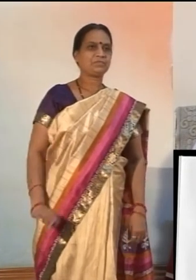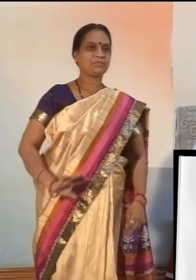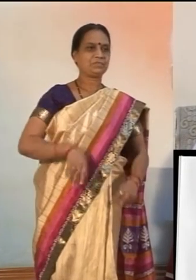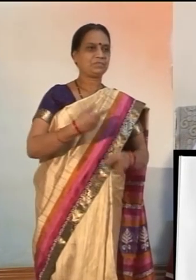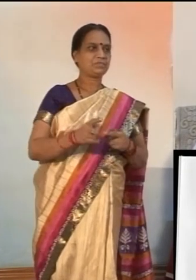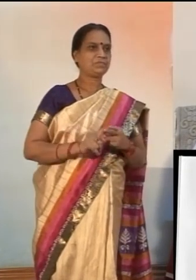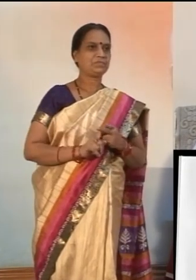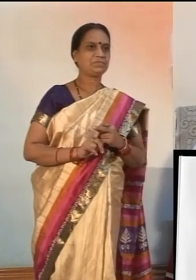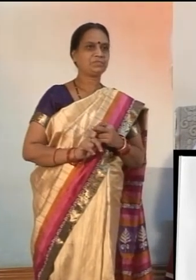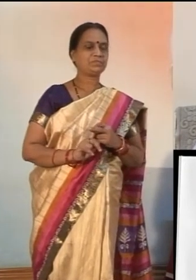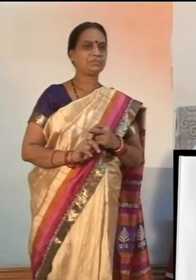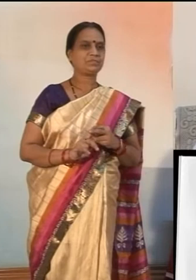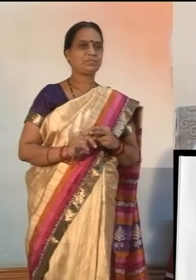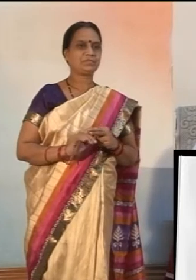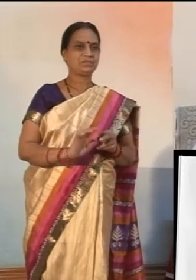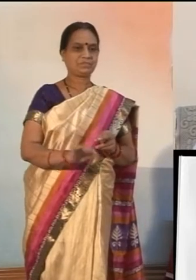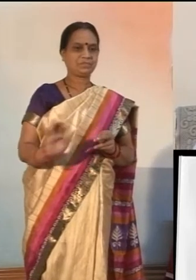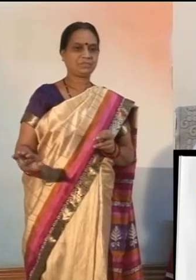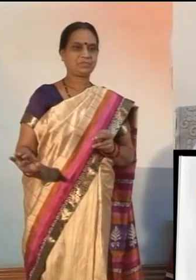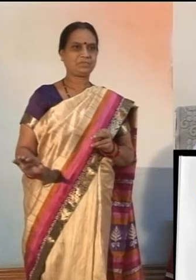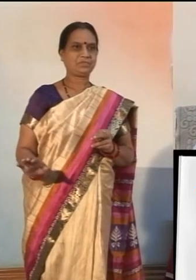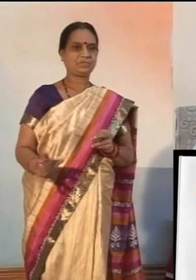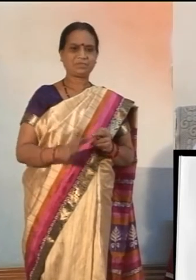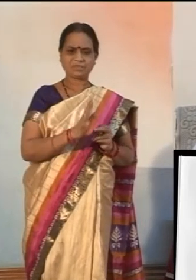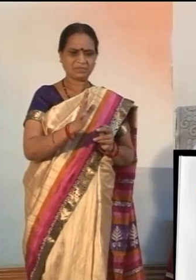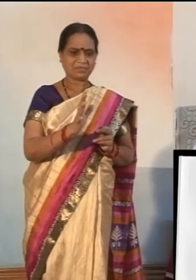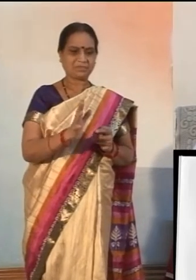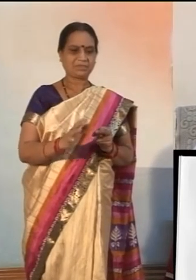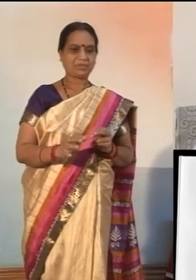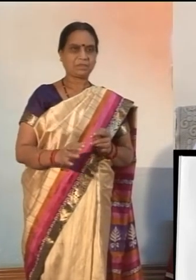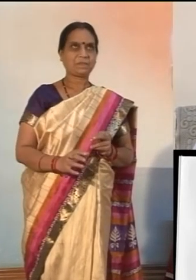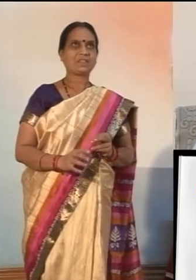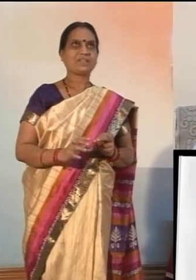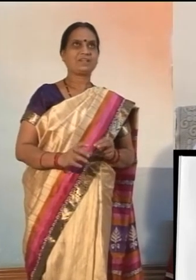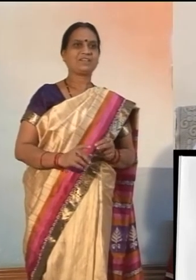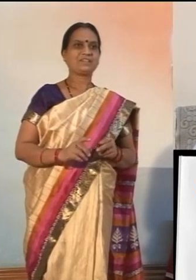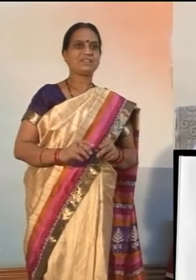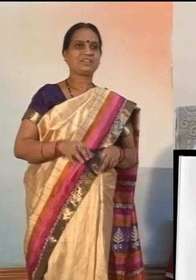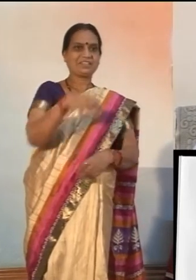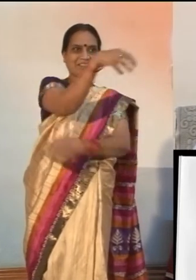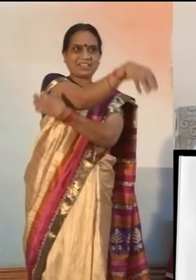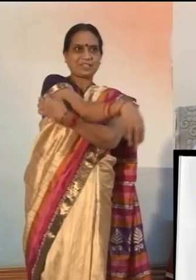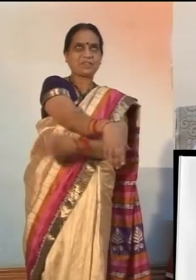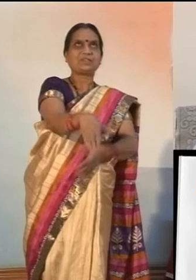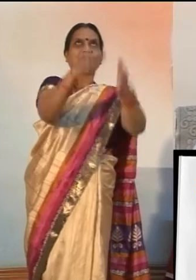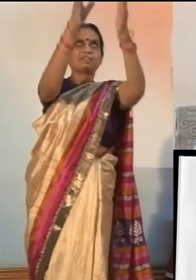दूसरे बच्चे से पूछा तो उसने कहा नहीं नहीं, हाथी तो खंबे की तरह है,